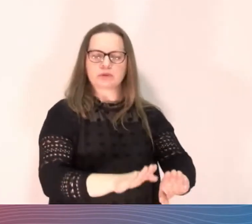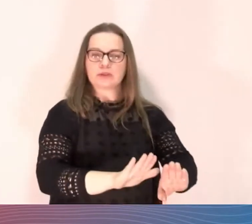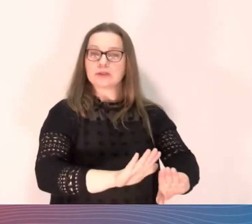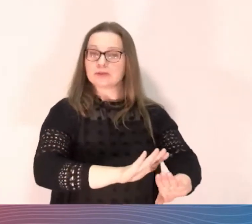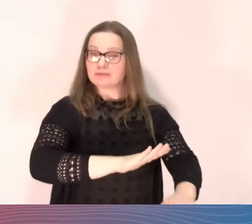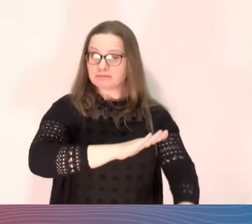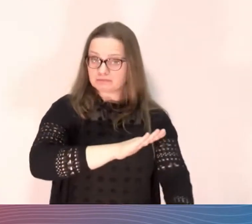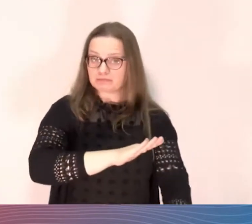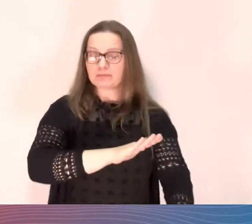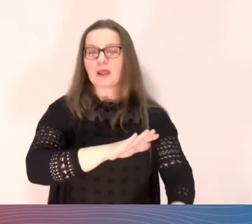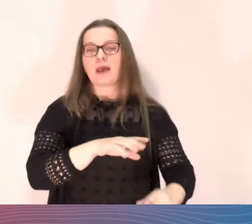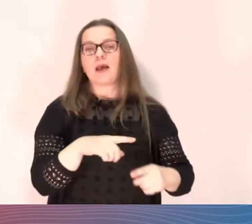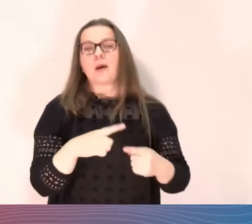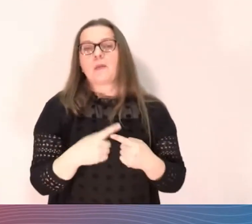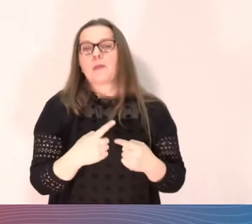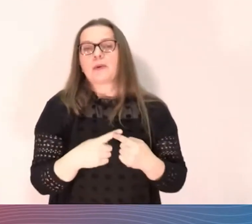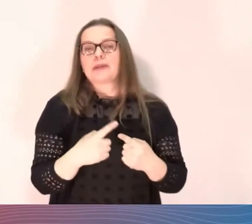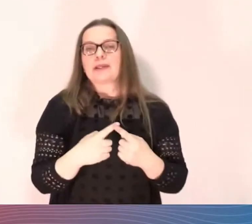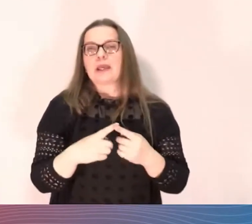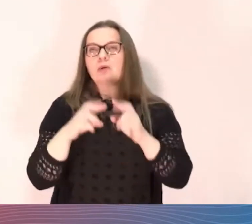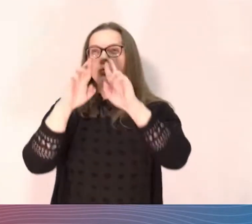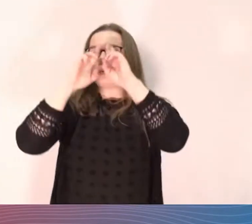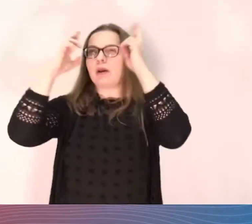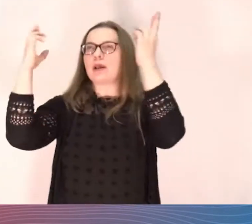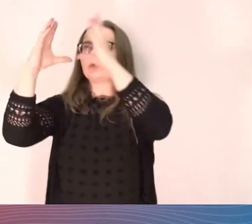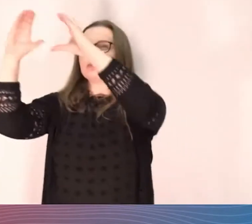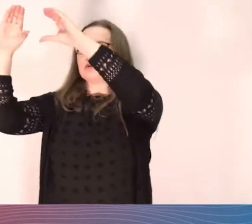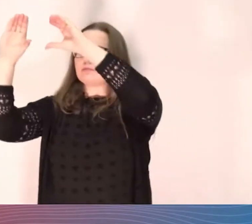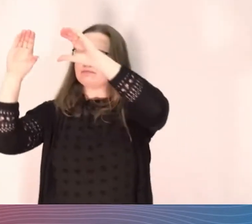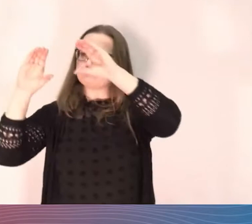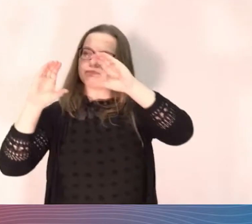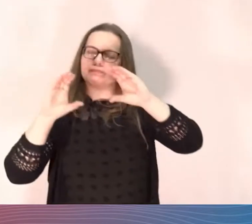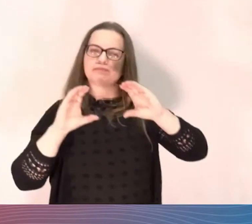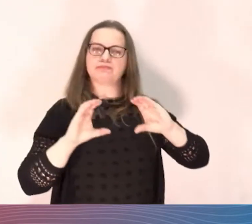para poder estabelecer o reino dos céus aqui na terra,